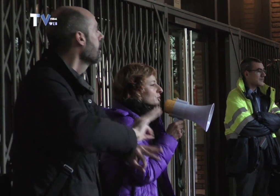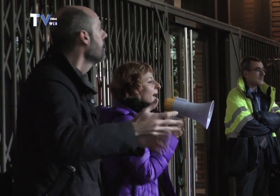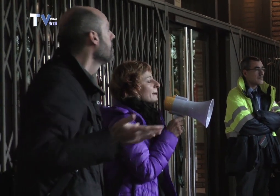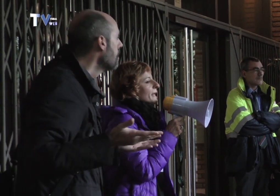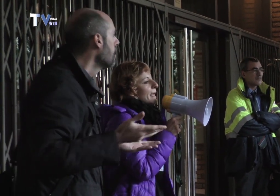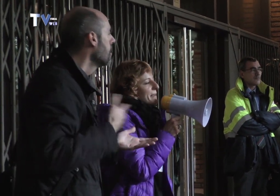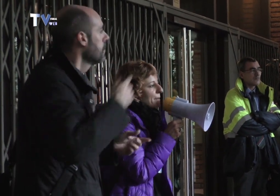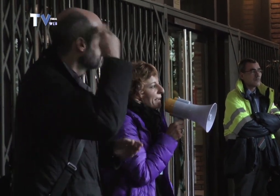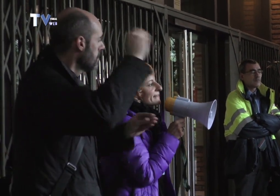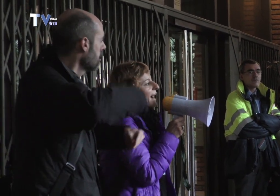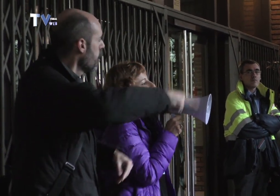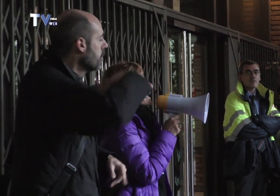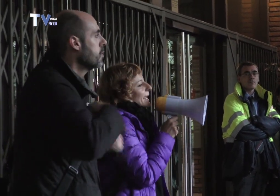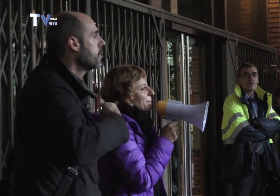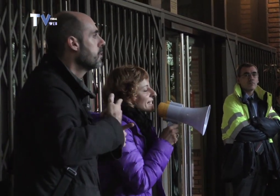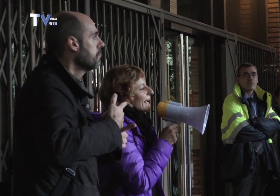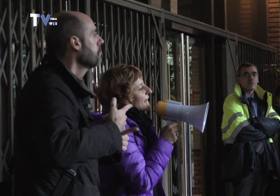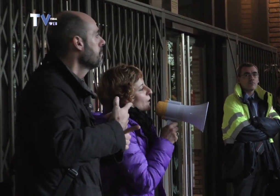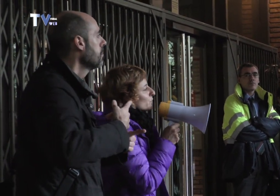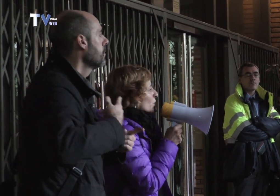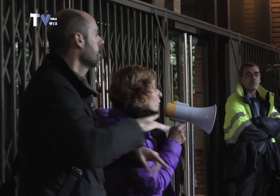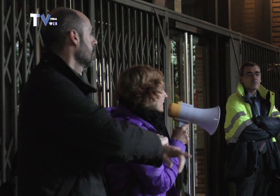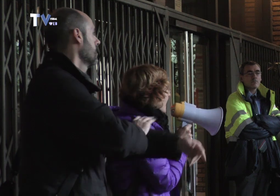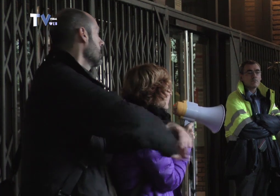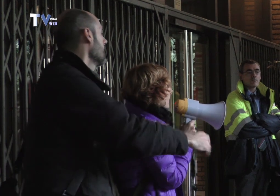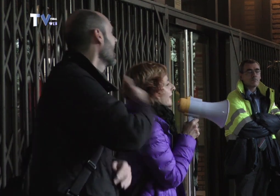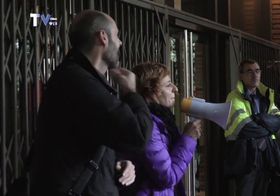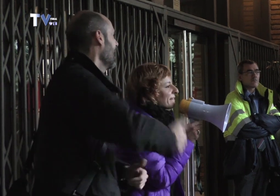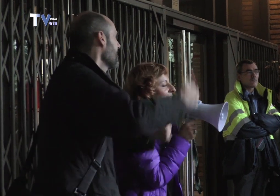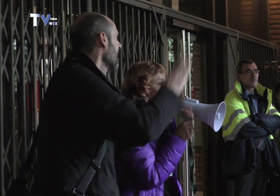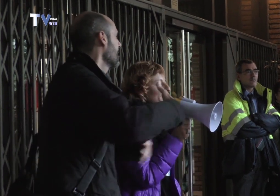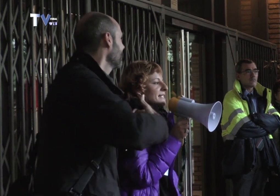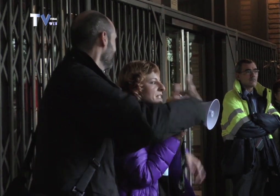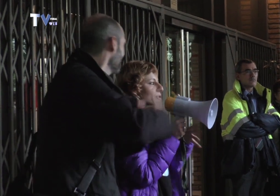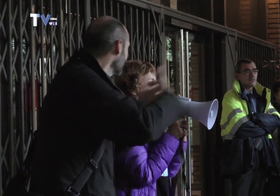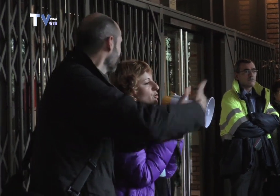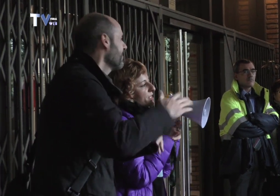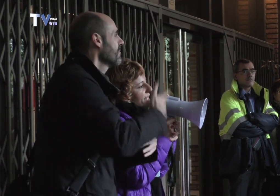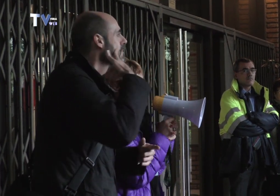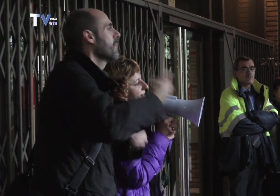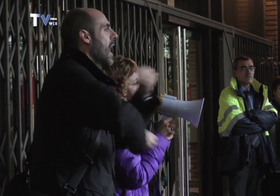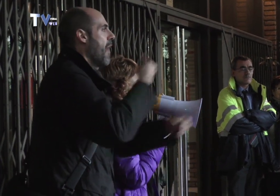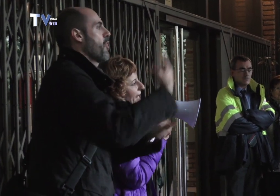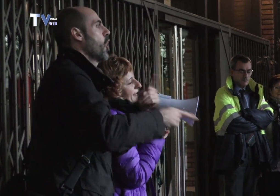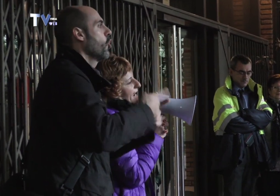força, més empenta i més ganes de continuar lluitant i de prendre totes les mesures judicials que siguin